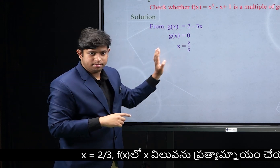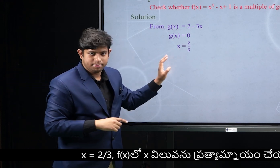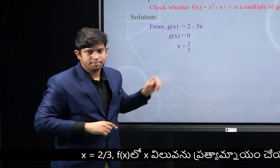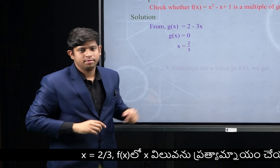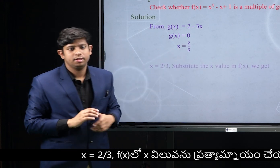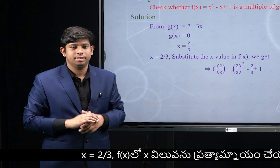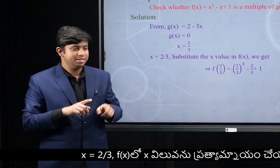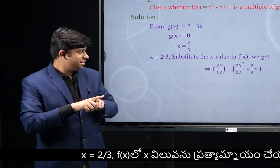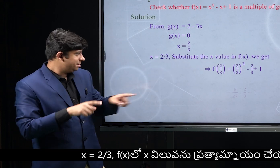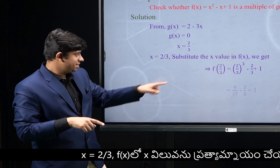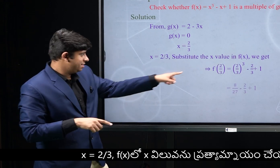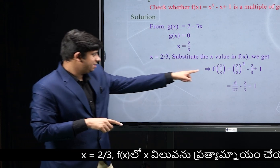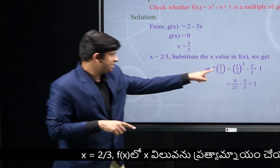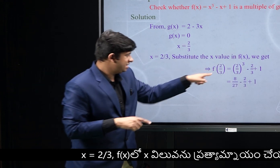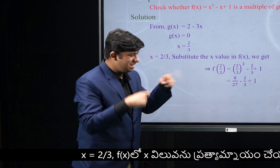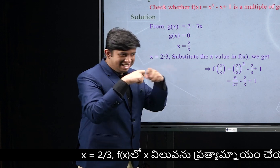x విలువను ప్రత్యామ్నాయం చేయండి.